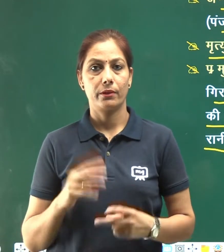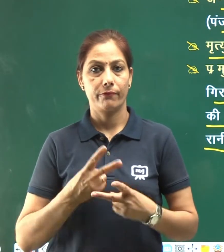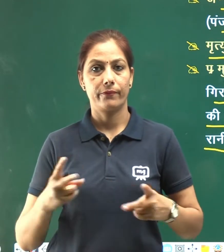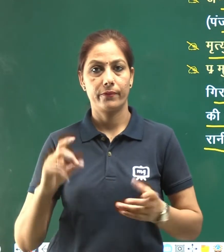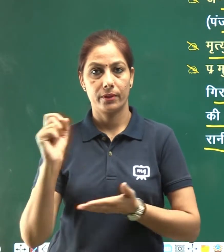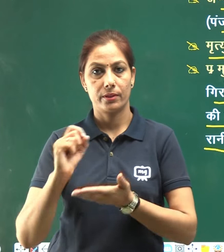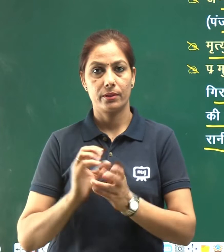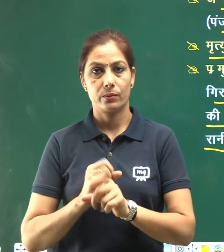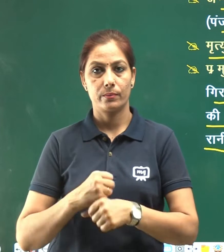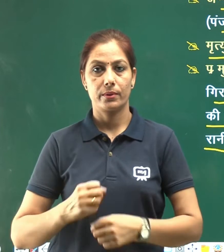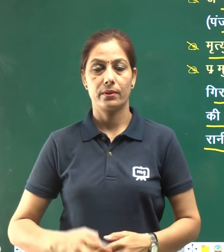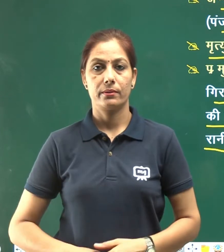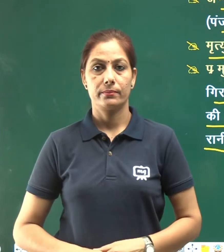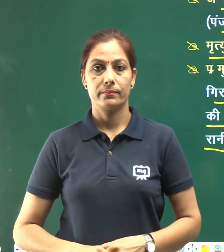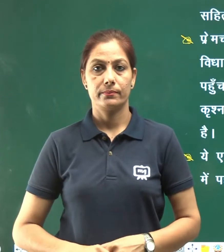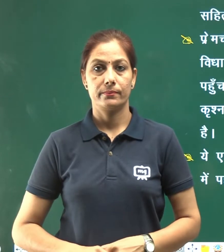है।